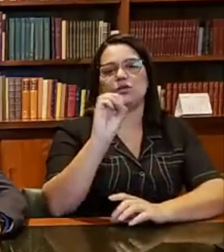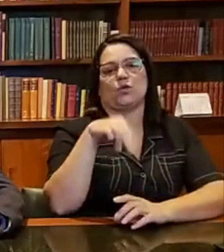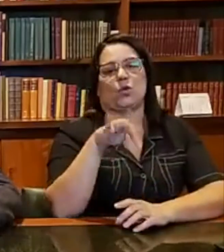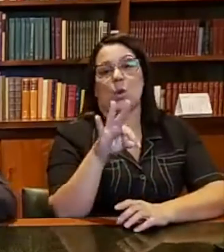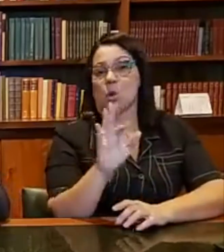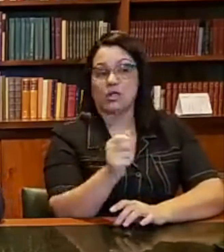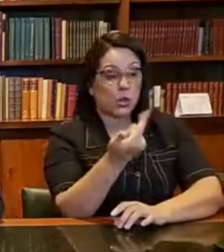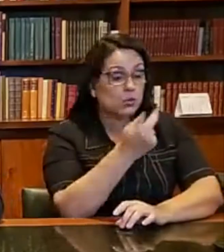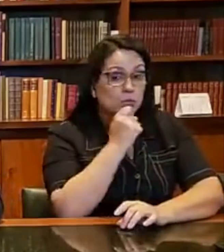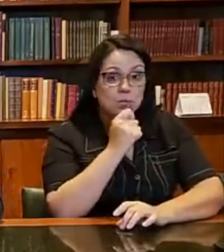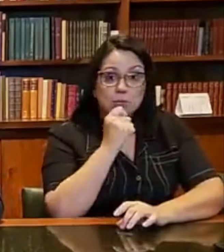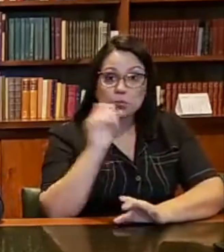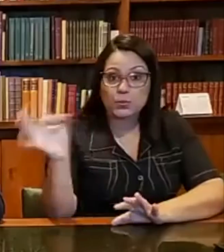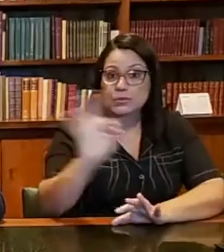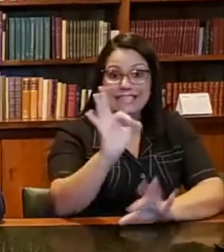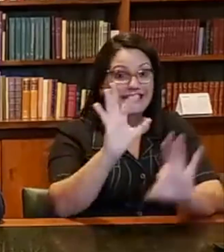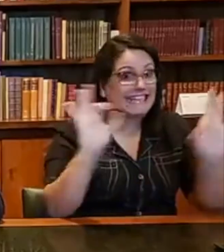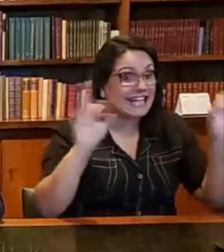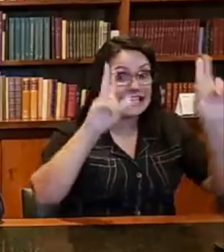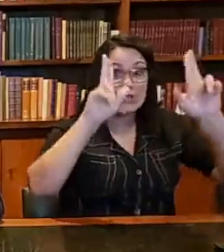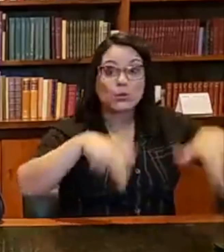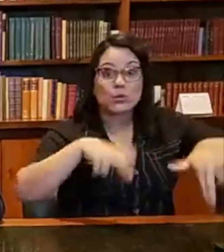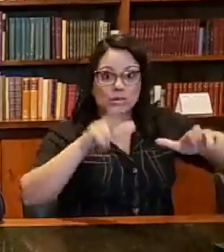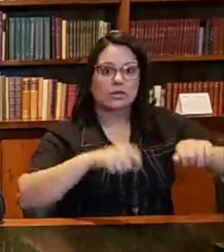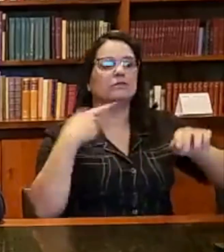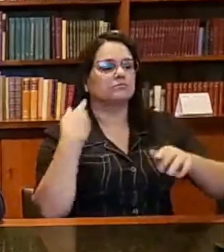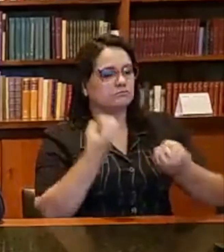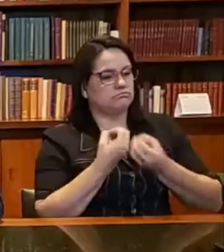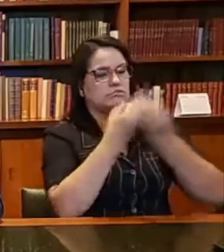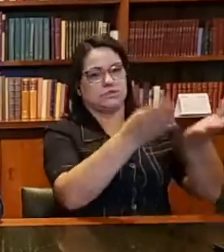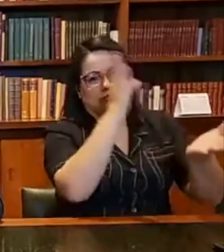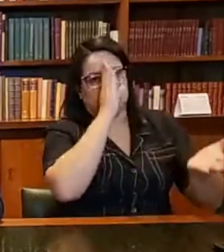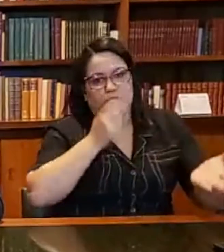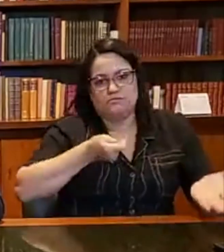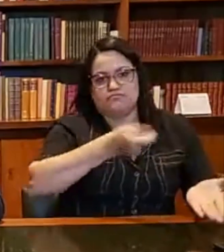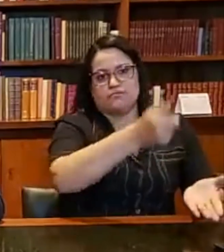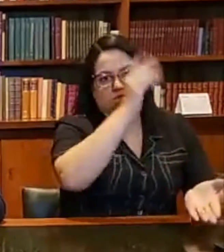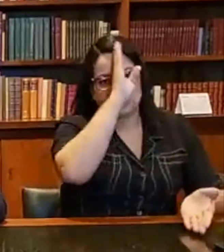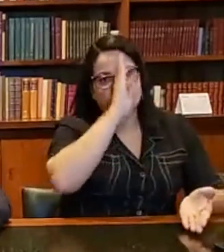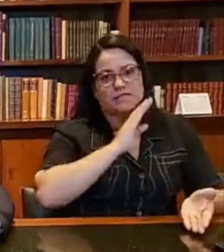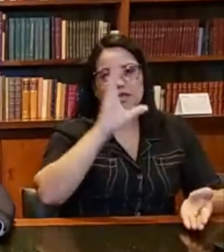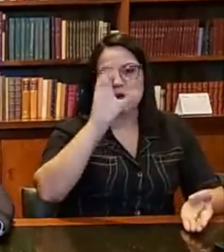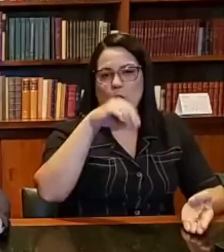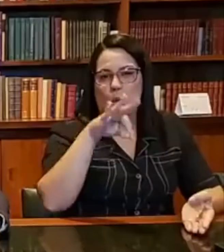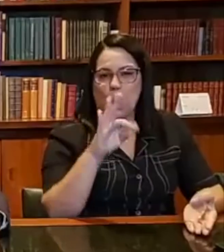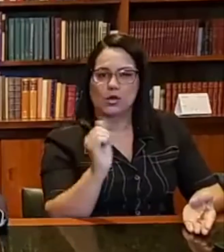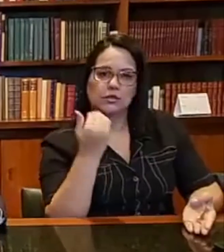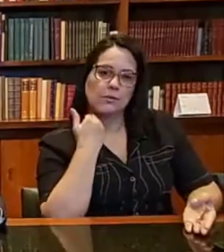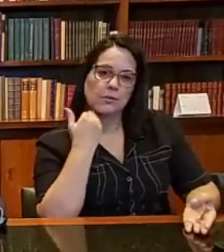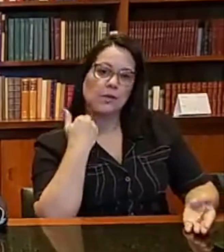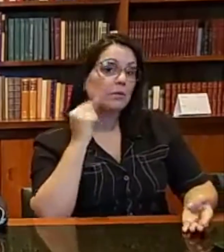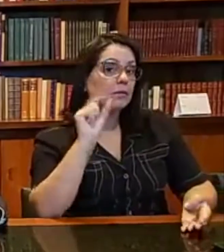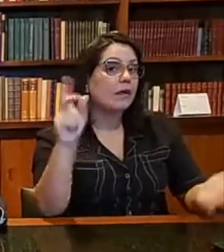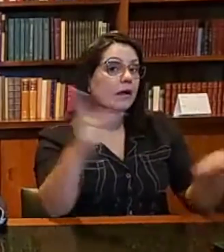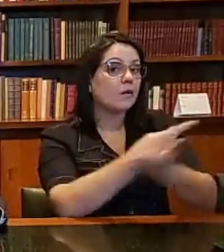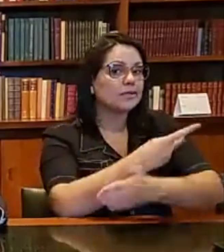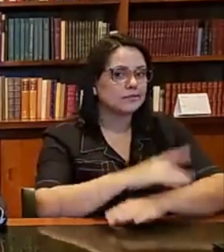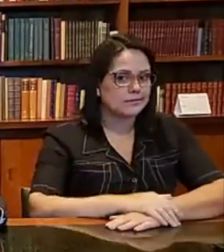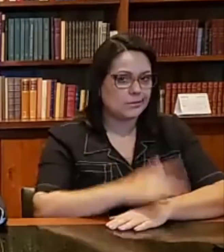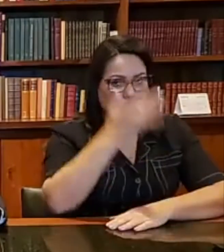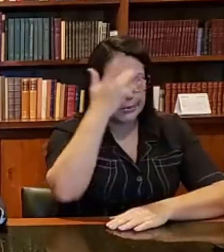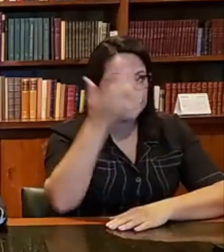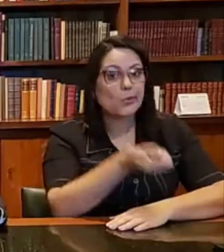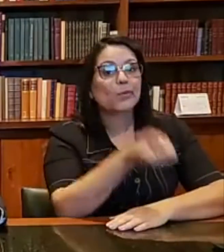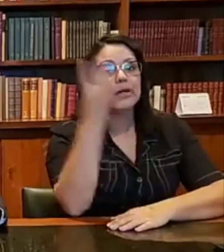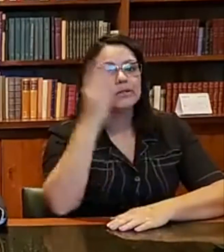em banco, da história, certamente, do Brasil e de qualquer país que eu conheça. O que que acontece? Foram mais de